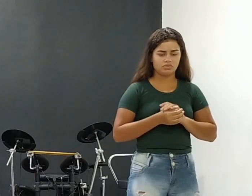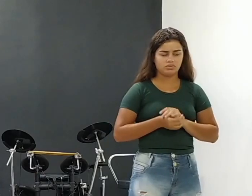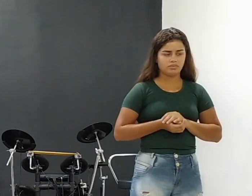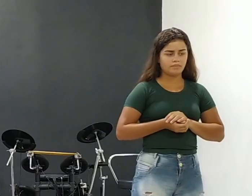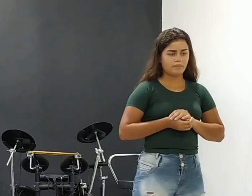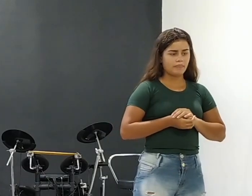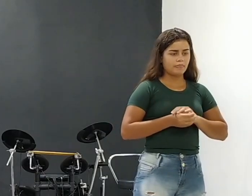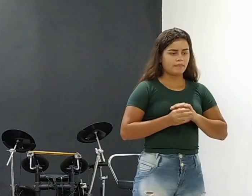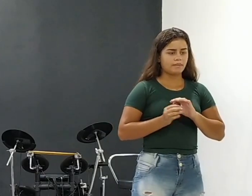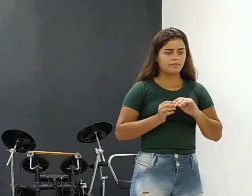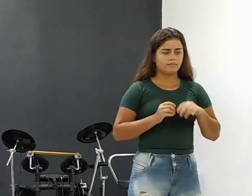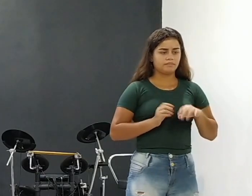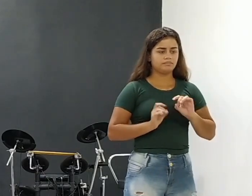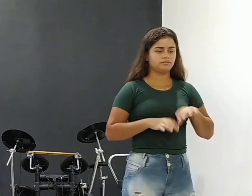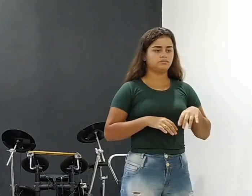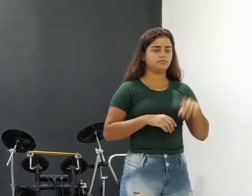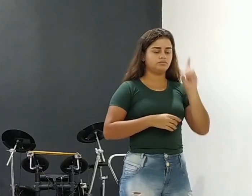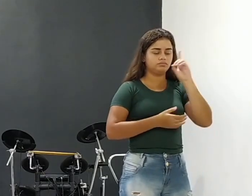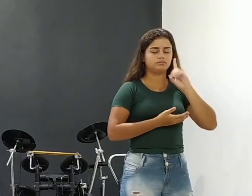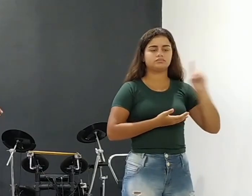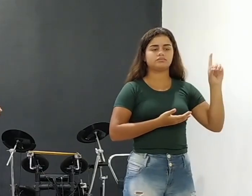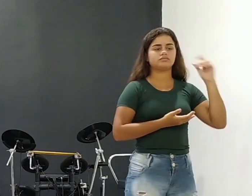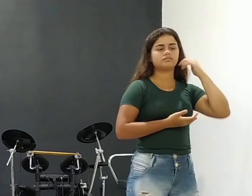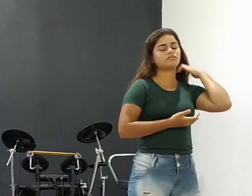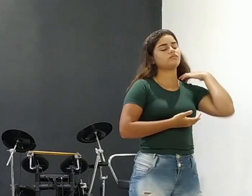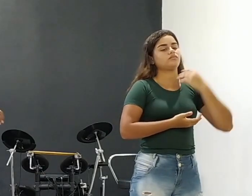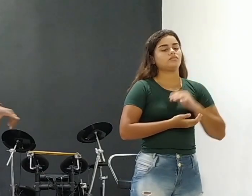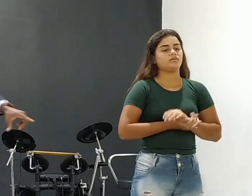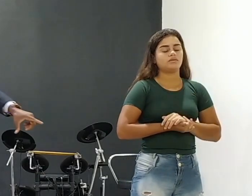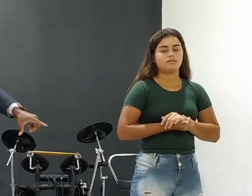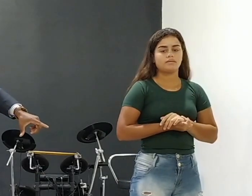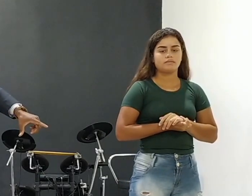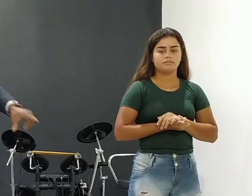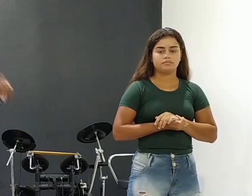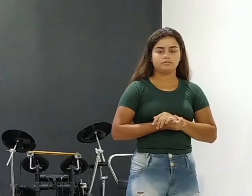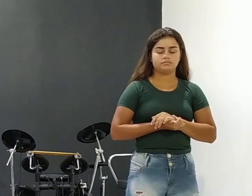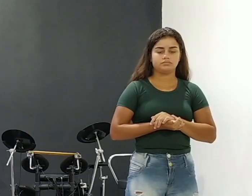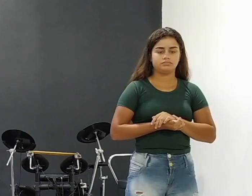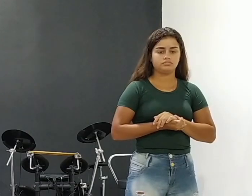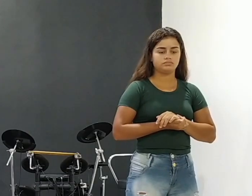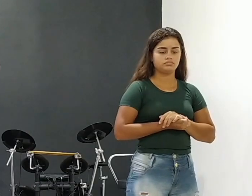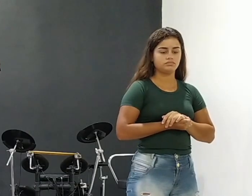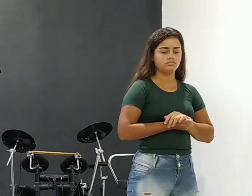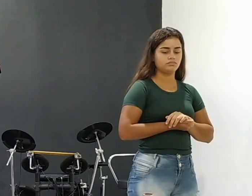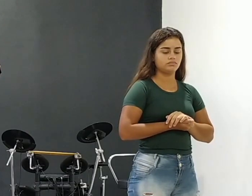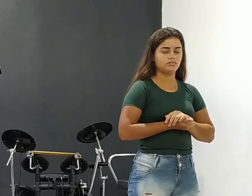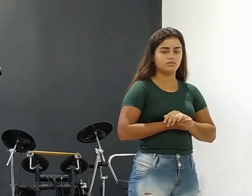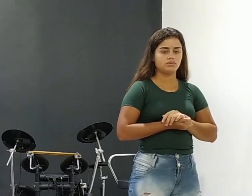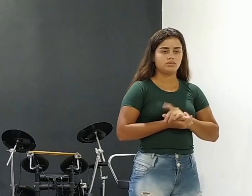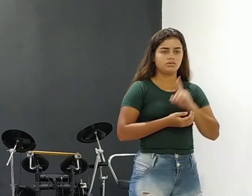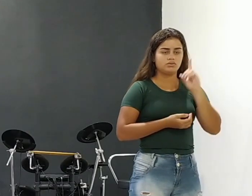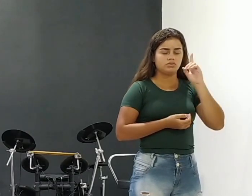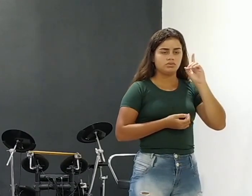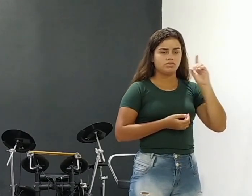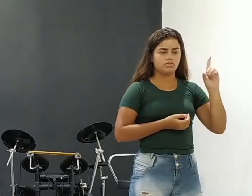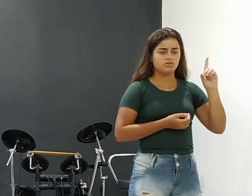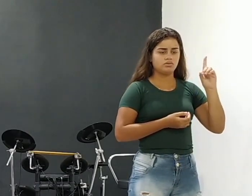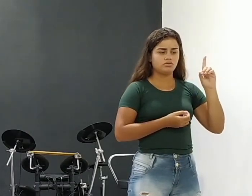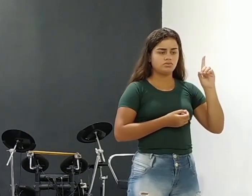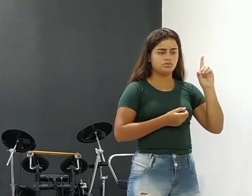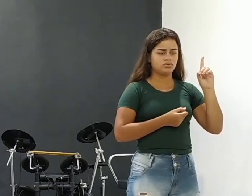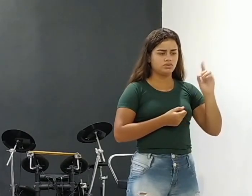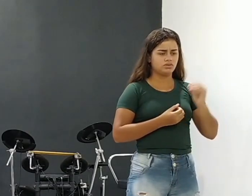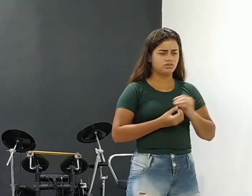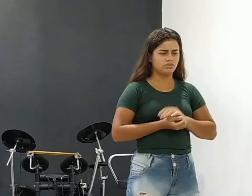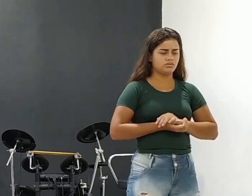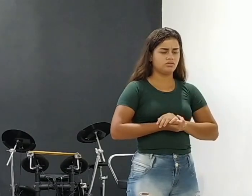dobramos. Sabe por quê, irmãos? Porque o Deus que permite o fogo é o mesmo Deus que tira o poder do fogo.